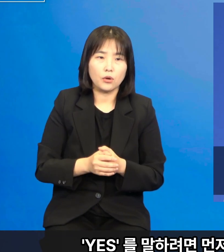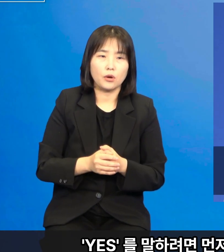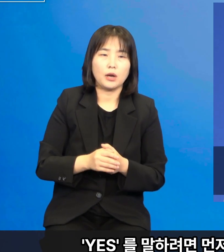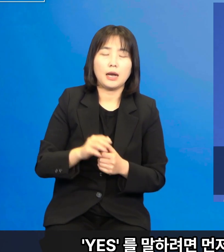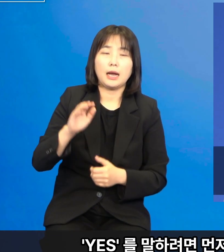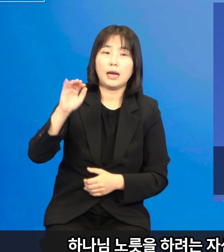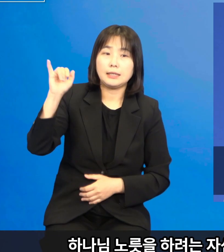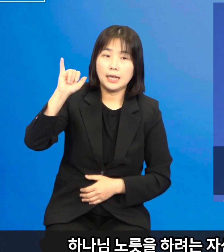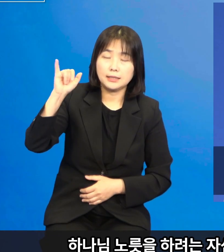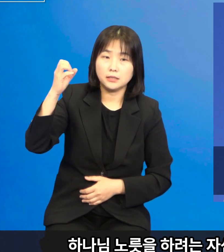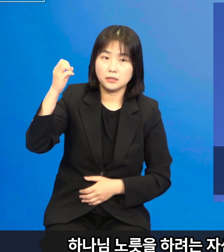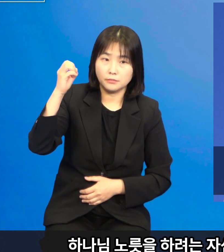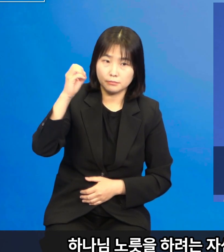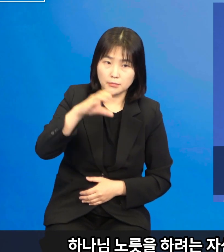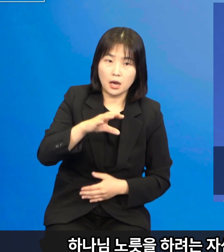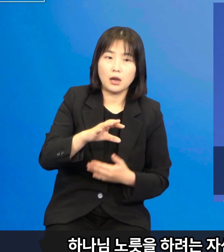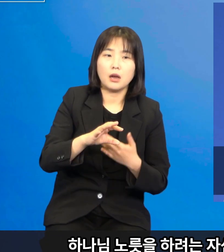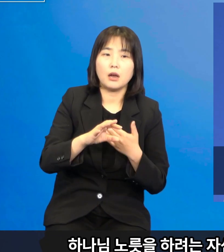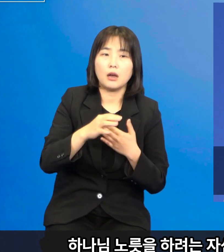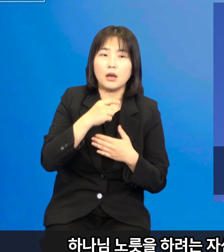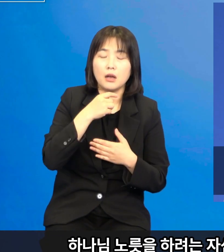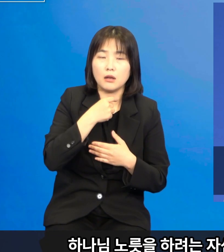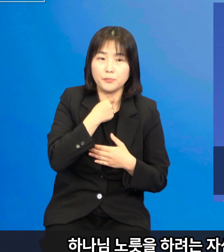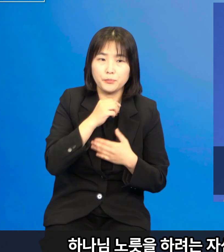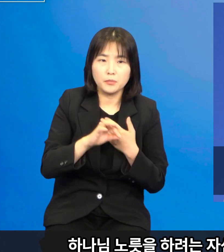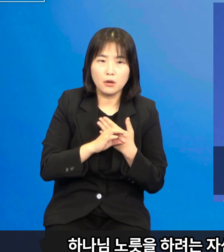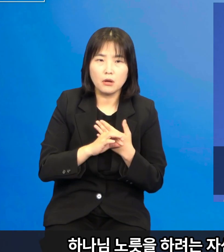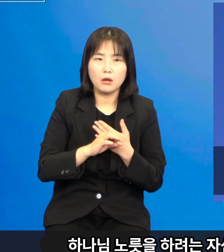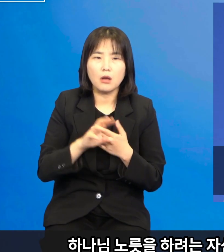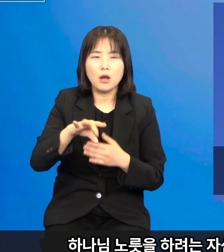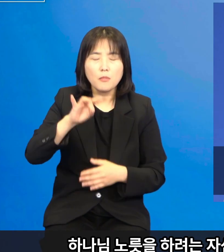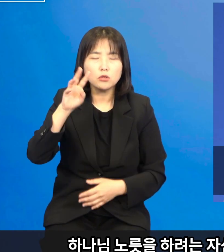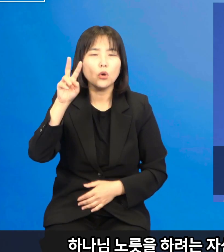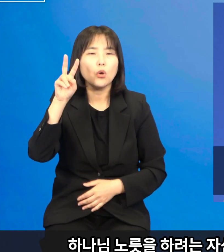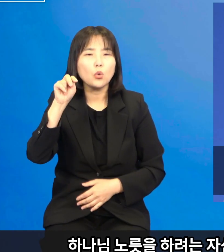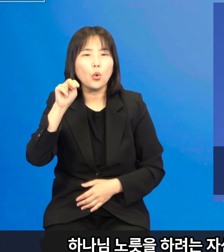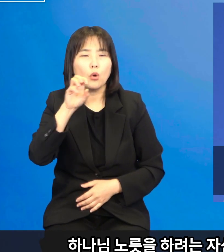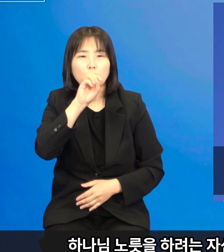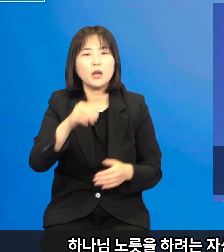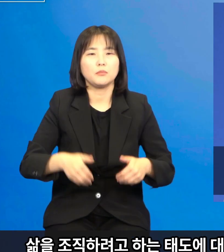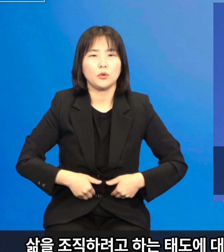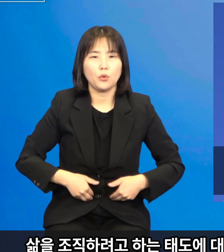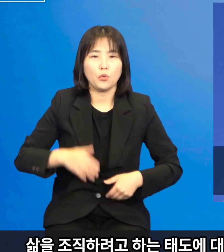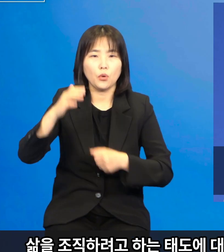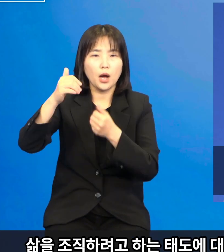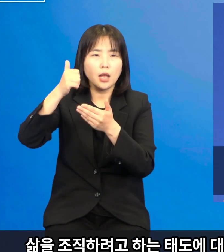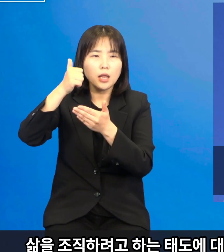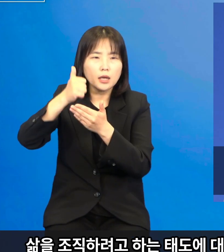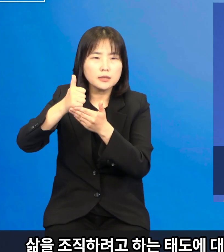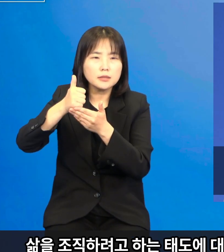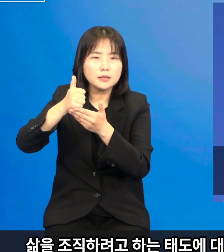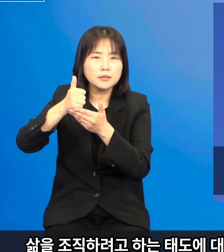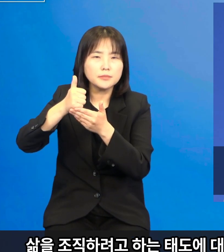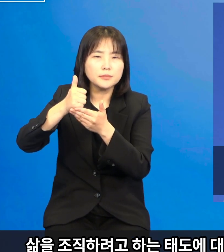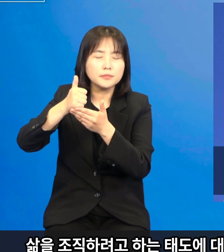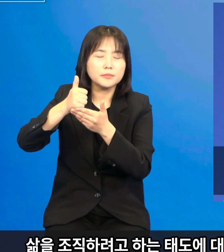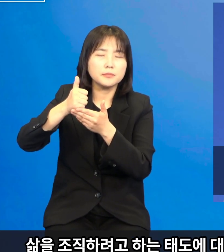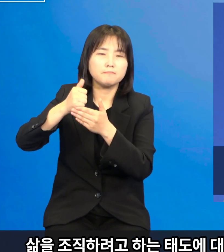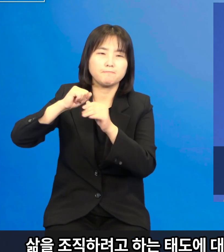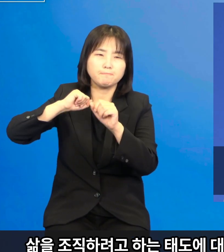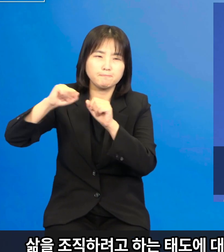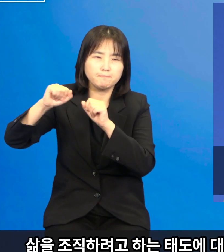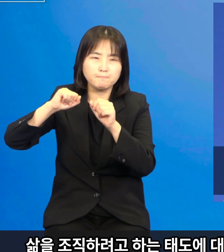합니다. 하나님 노릇을 하려는 자신의 태도, 자기를 중심으로 삶을 조직하려고 하는 태도에